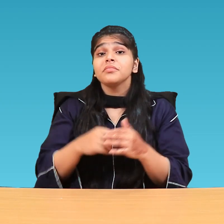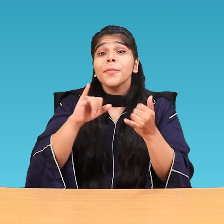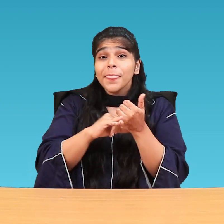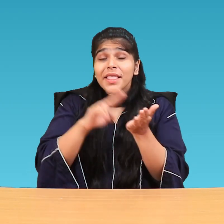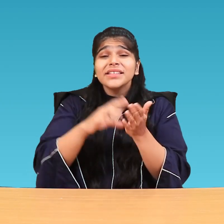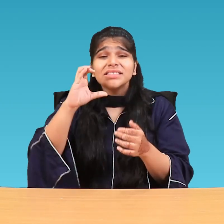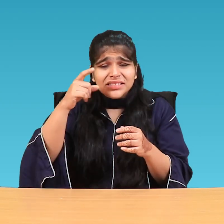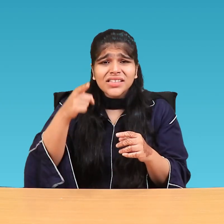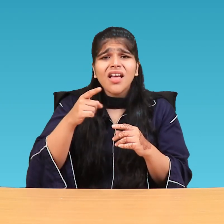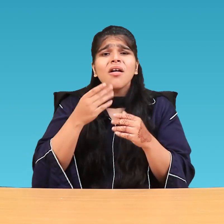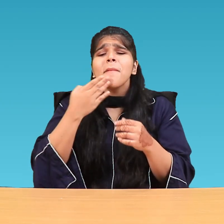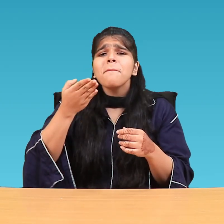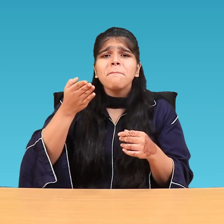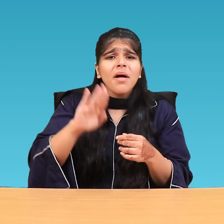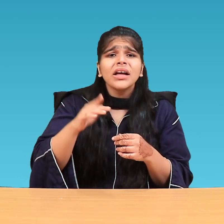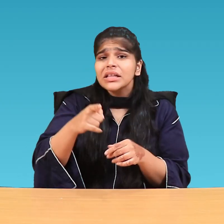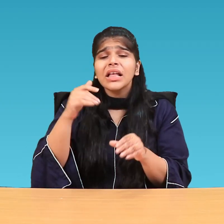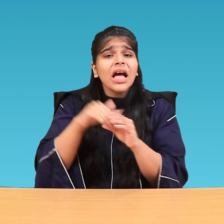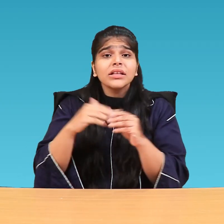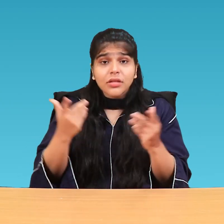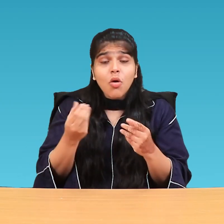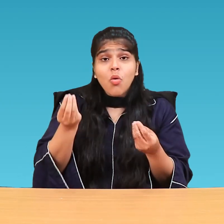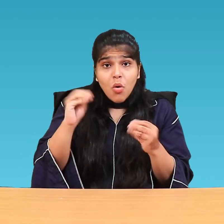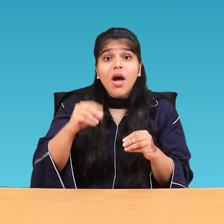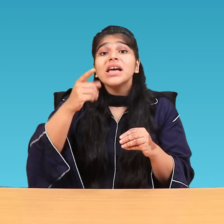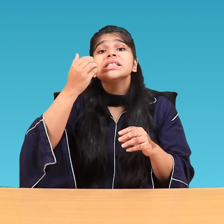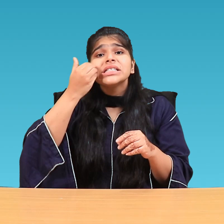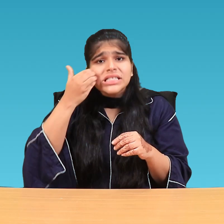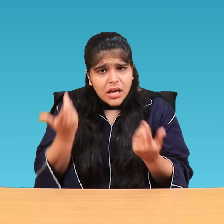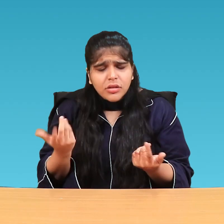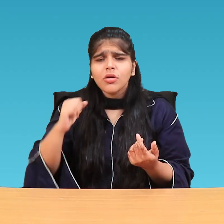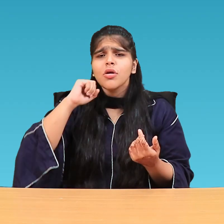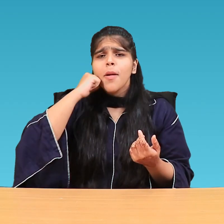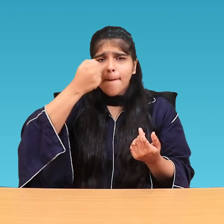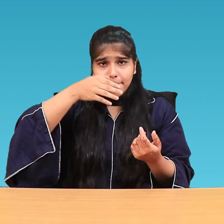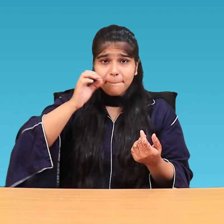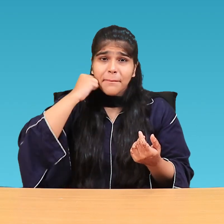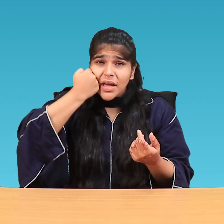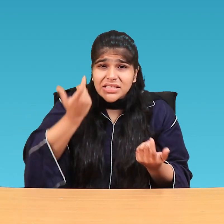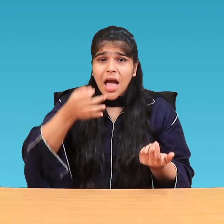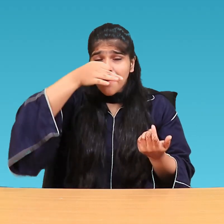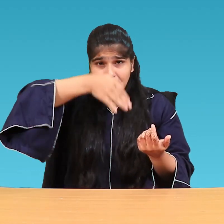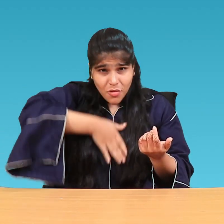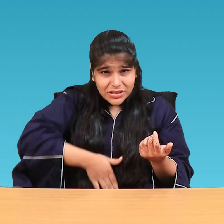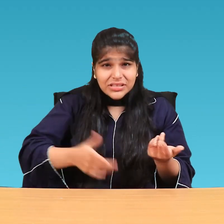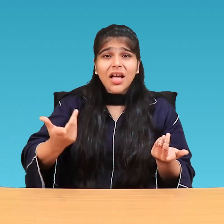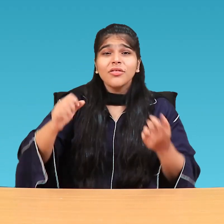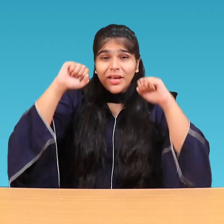असल में मतलब और ये भी है कि चाहे वो सिंध हो, बलूचिस्तान हो, पंजाब हो, गिलगित बल्तिस्तान